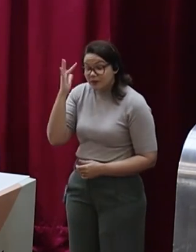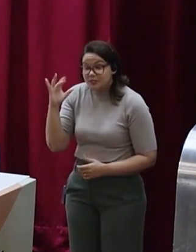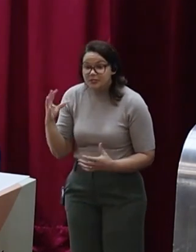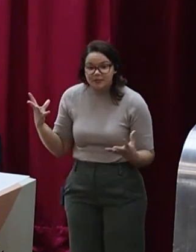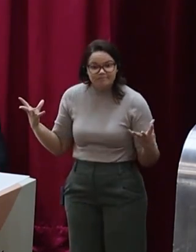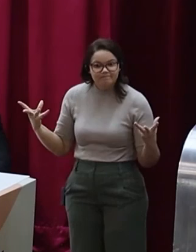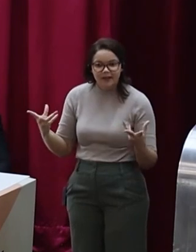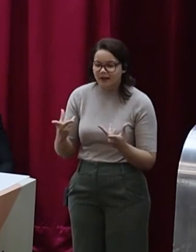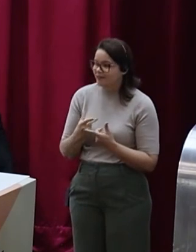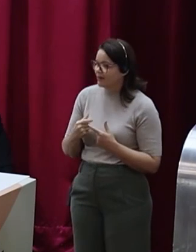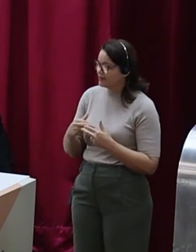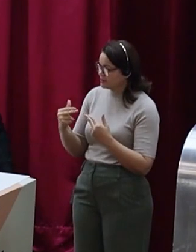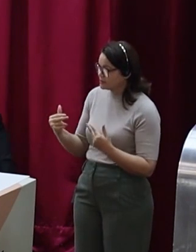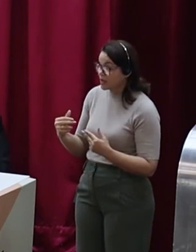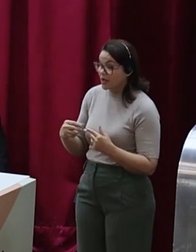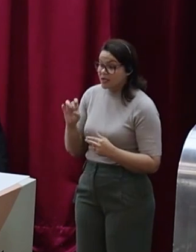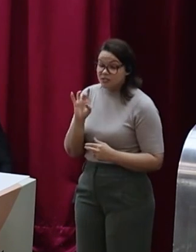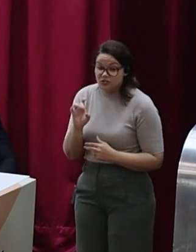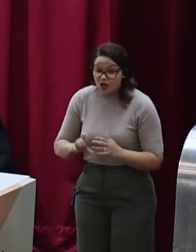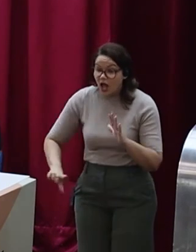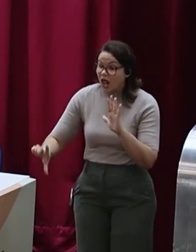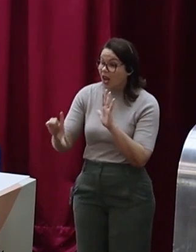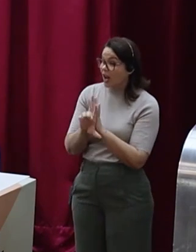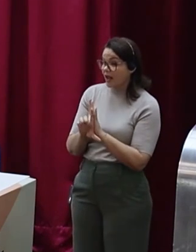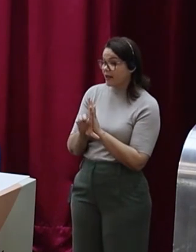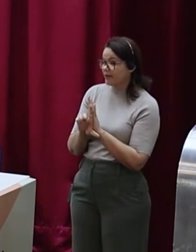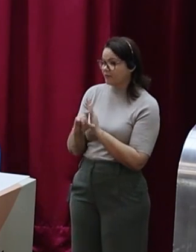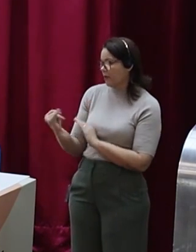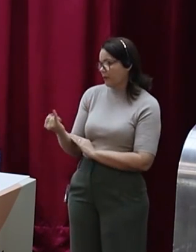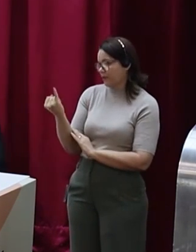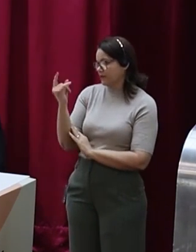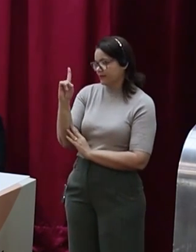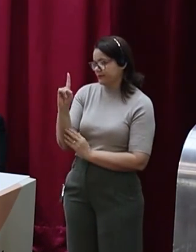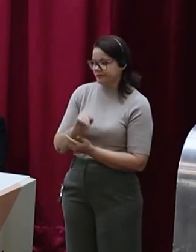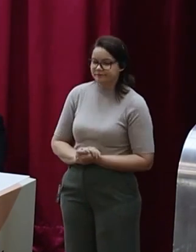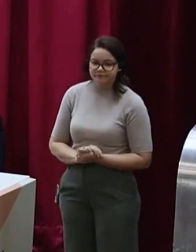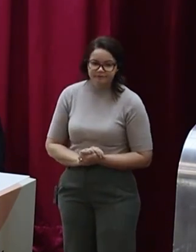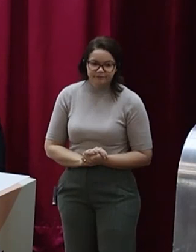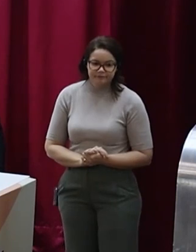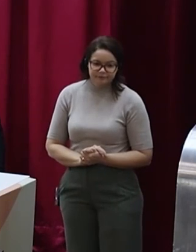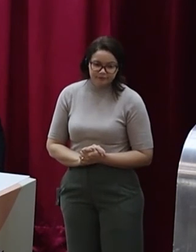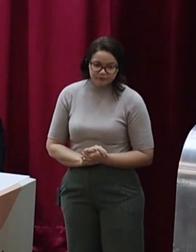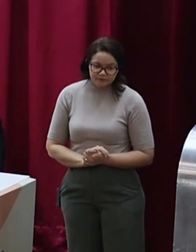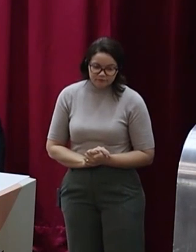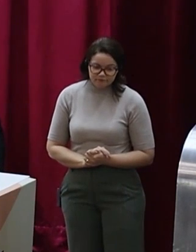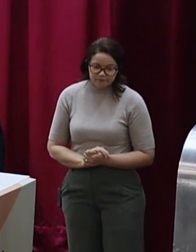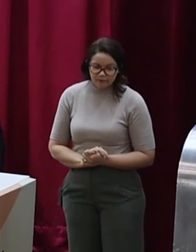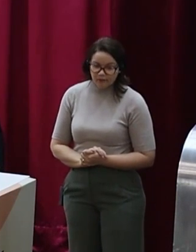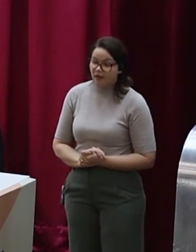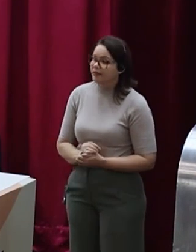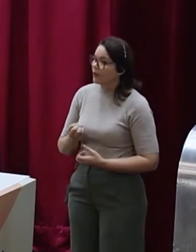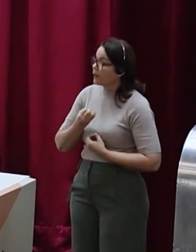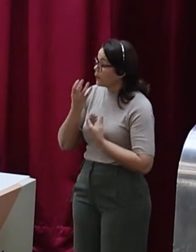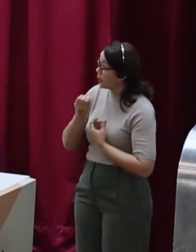trouxe, que as leis sozinhas não fazem primavera, né? Então, é poético,